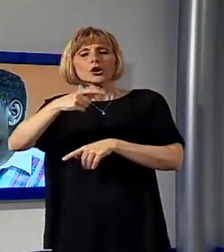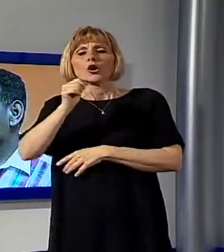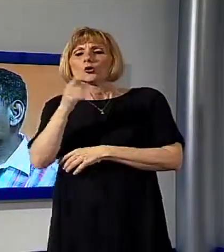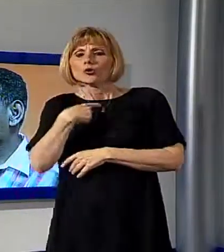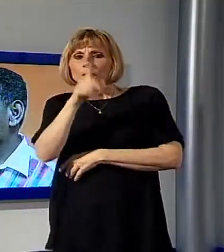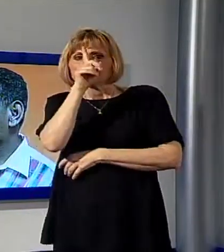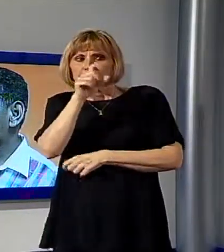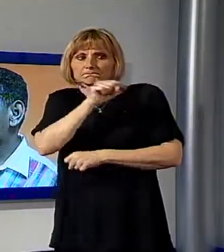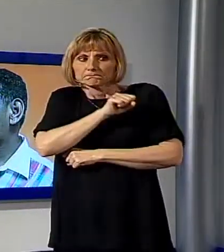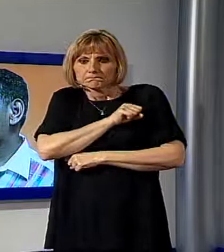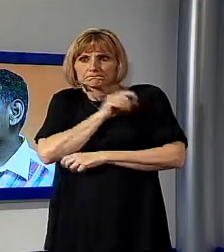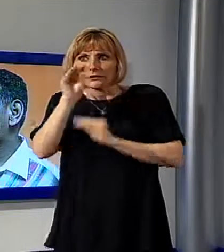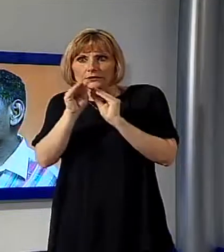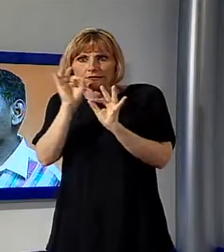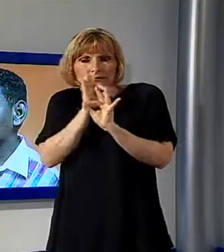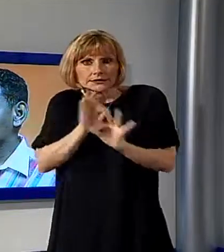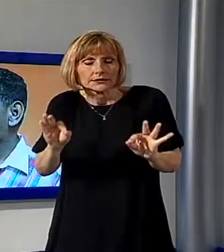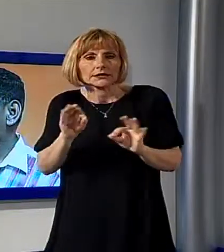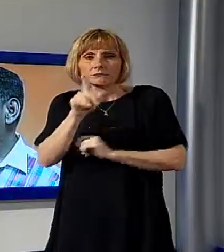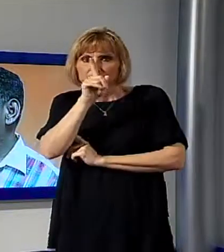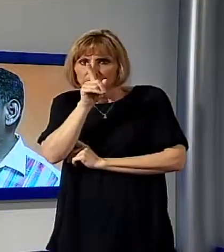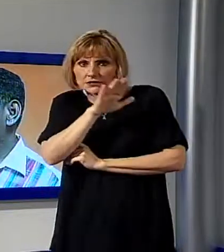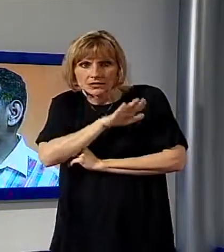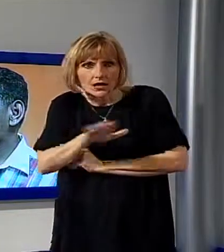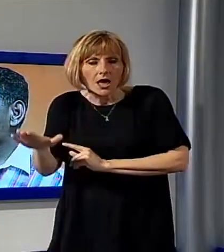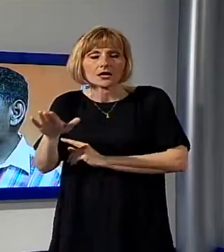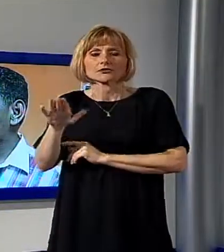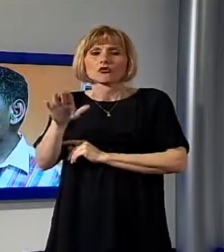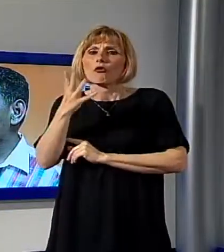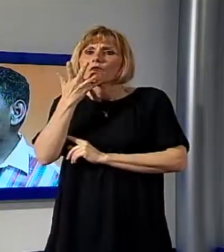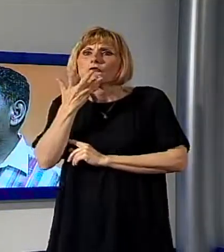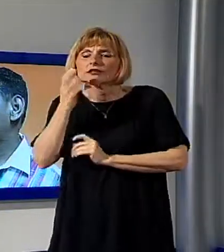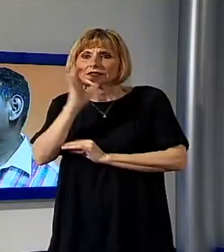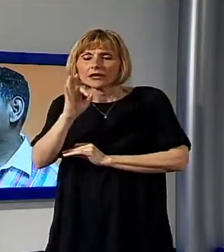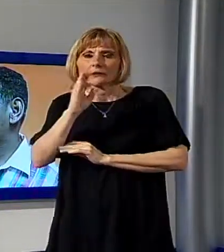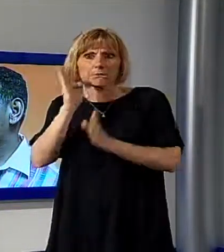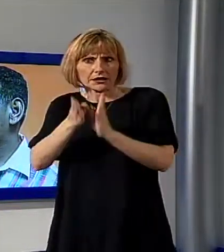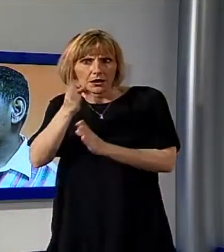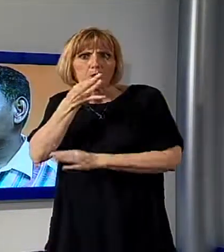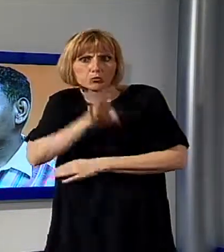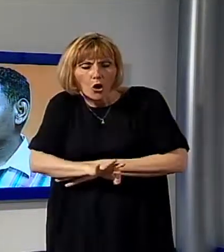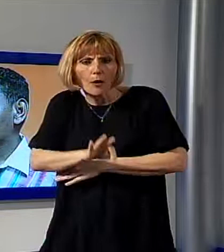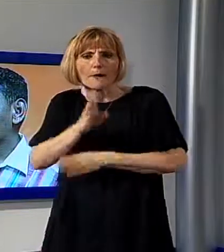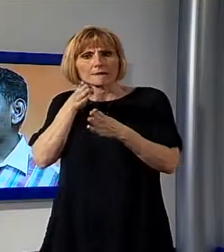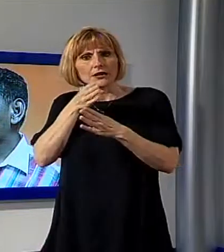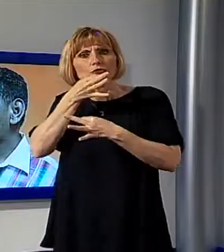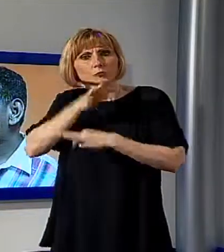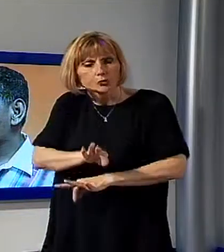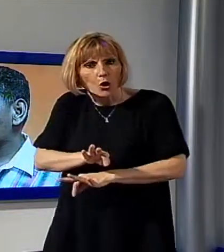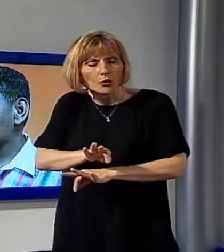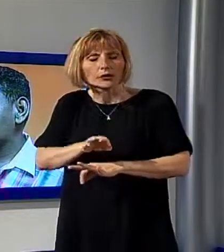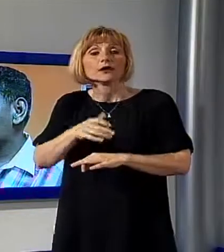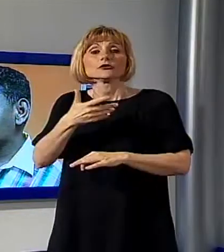fare niente, probabilmente non puoi chiedere niente, non puoi pretendere niente, perché se mai ti picchiano o ti minacciano con le